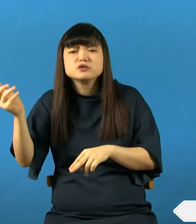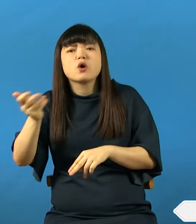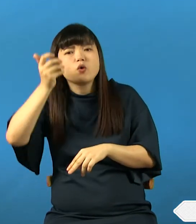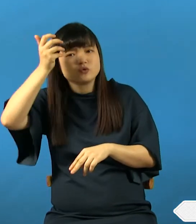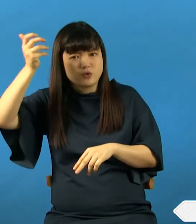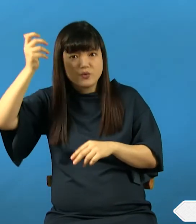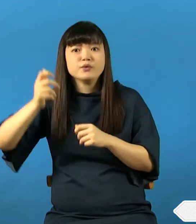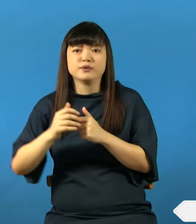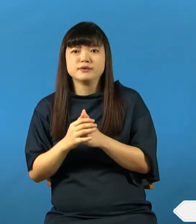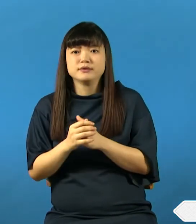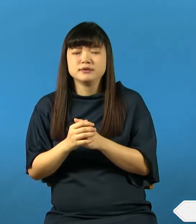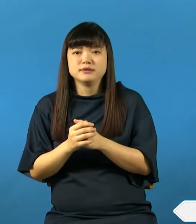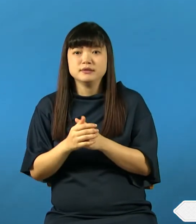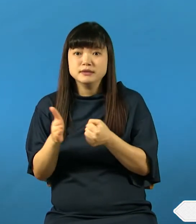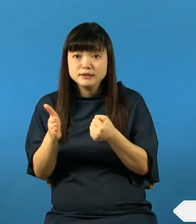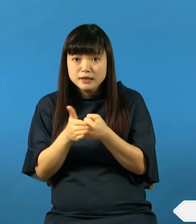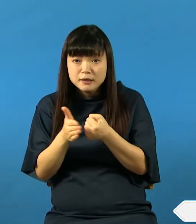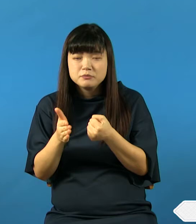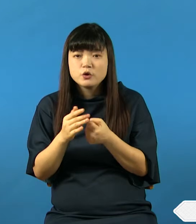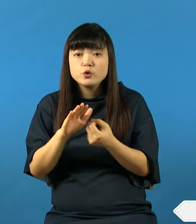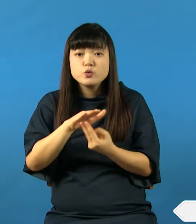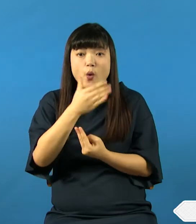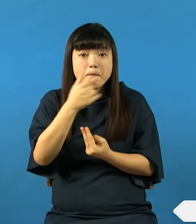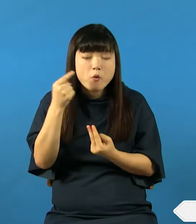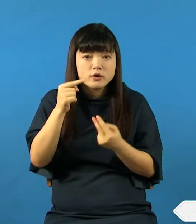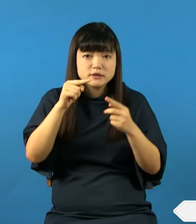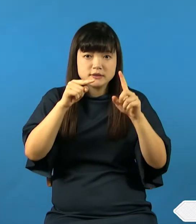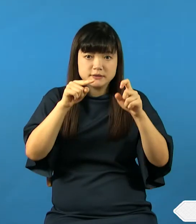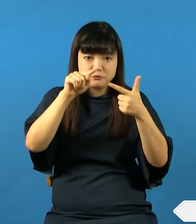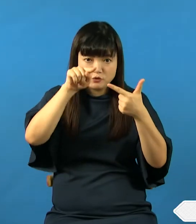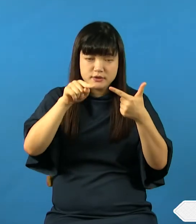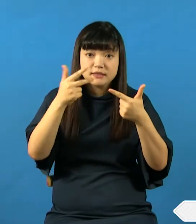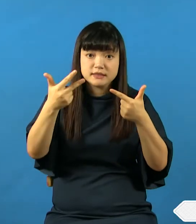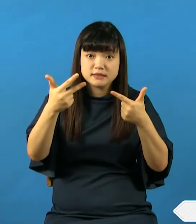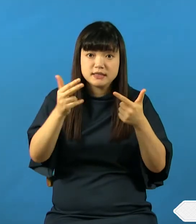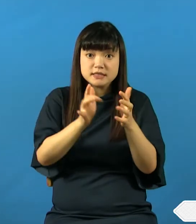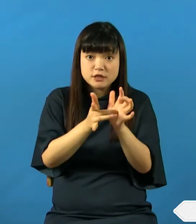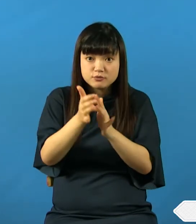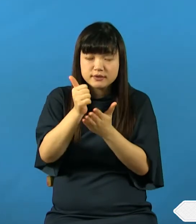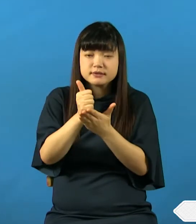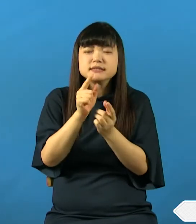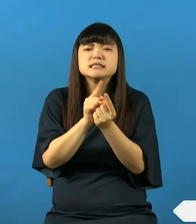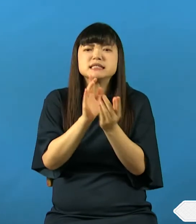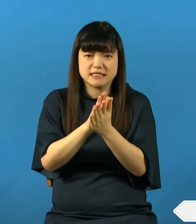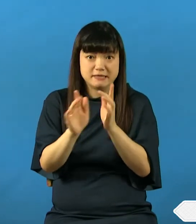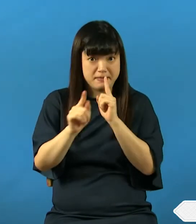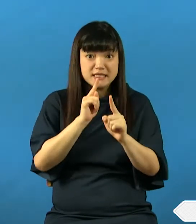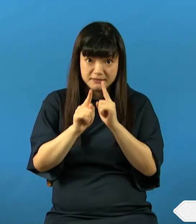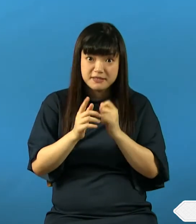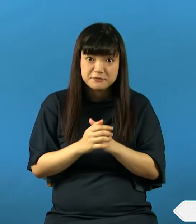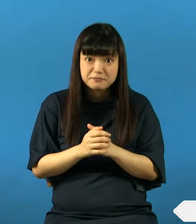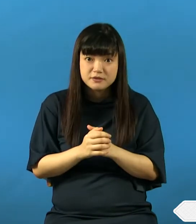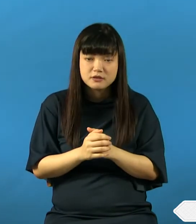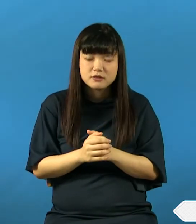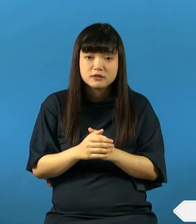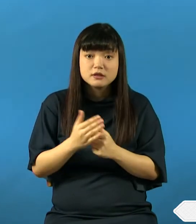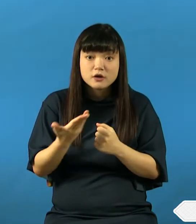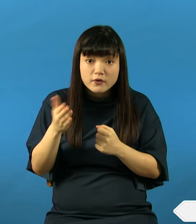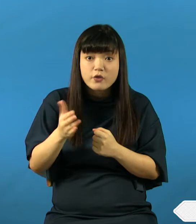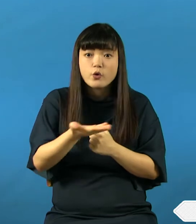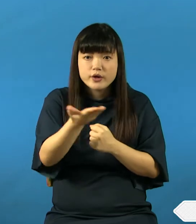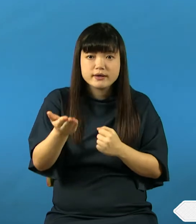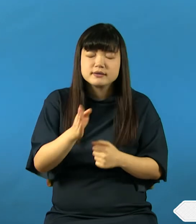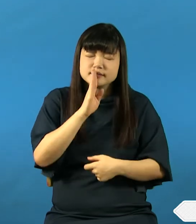바로 성령님이십니다. 그래서 요한복음 16장 7절에 예수님이 친히 이렇게